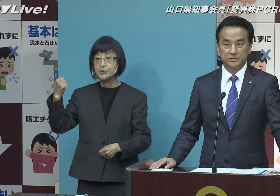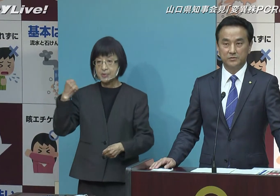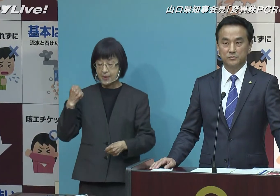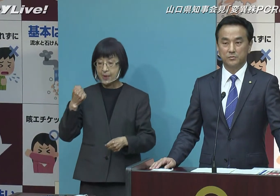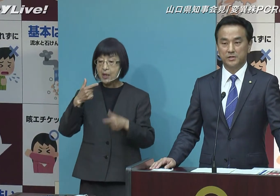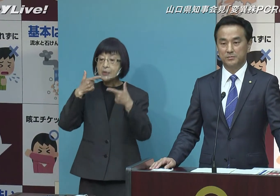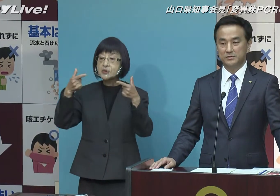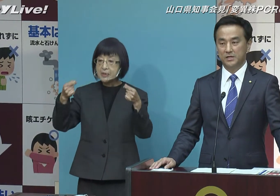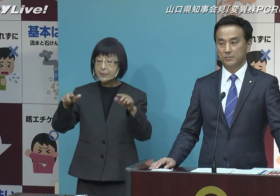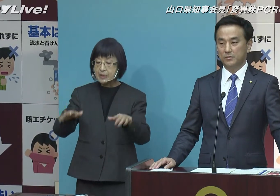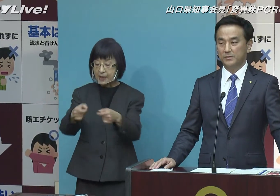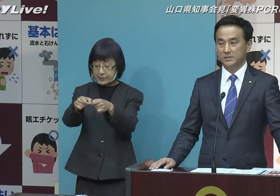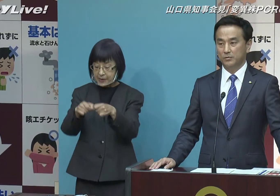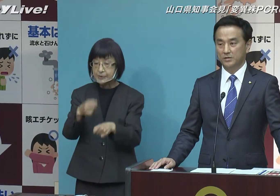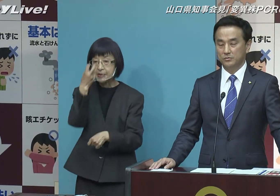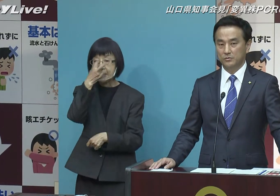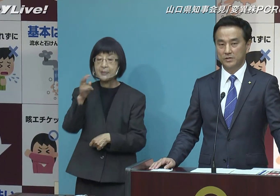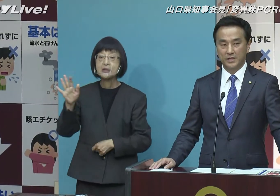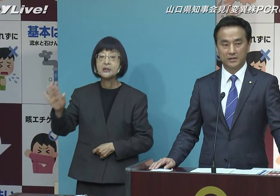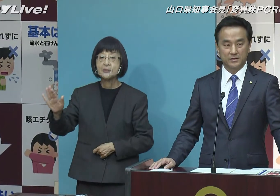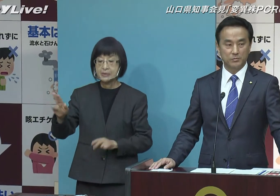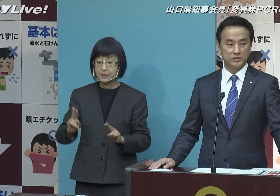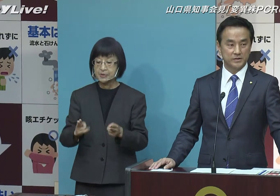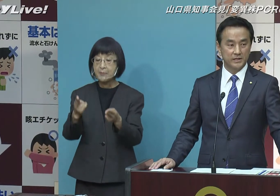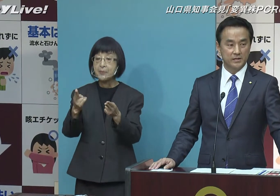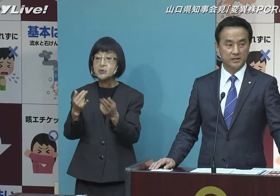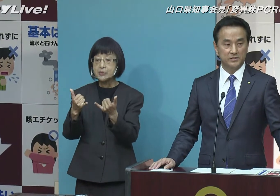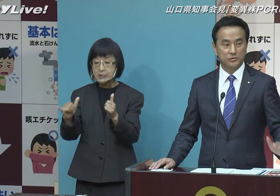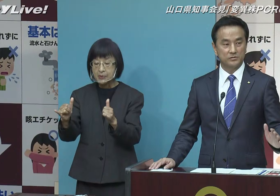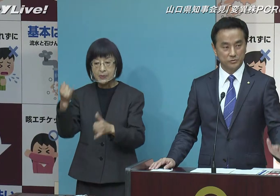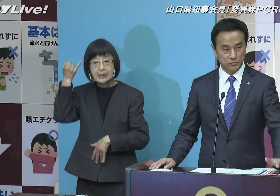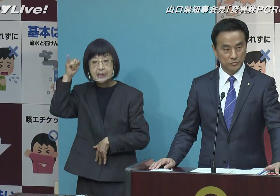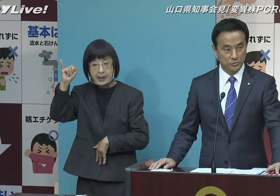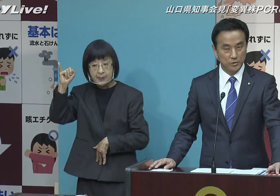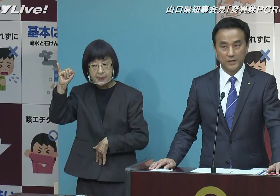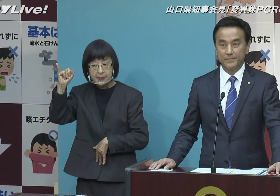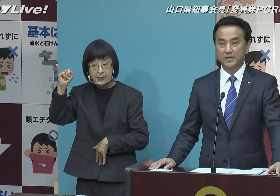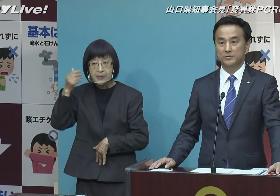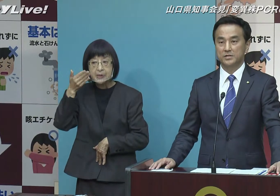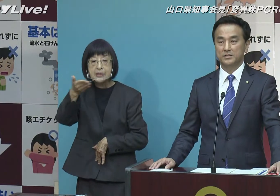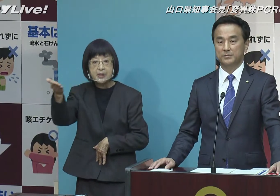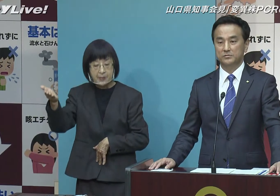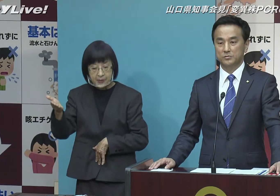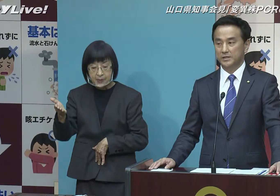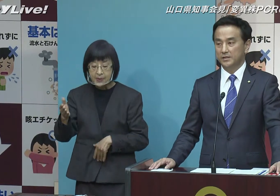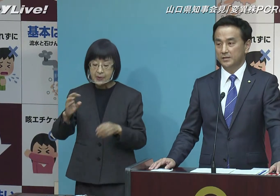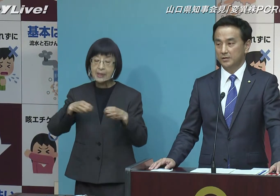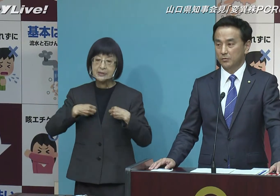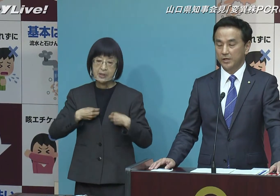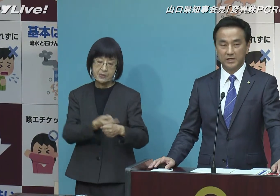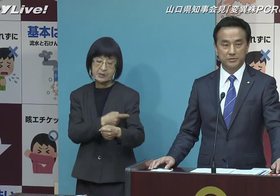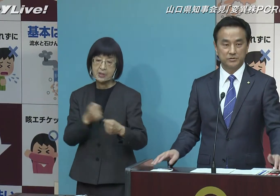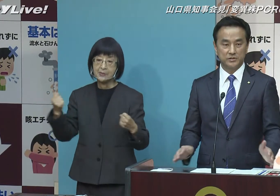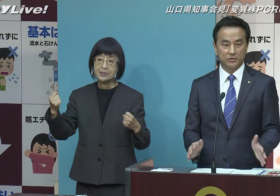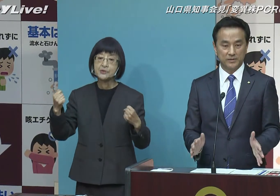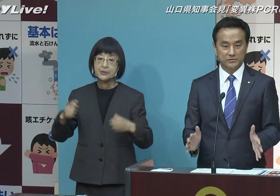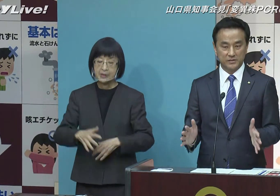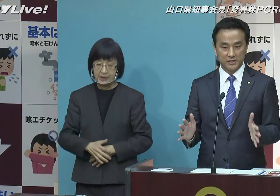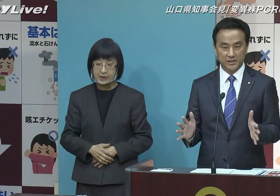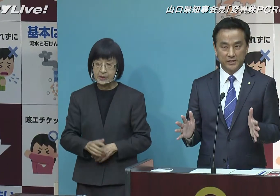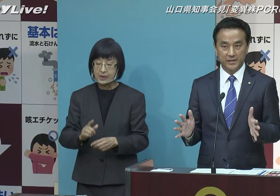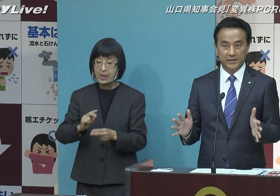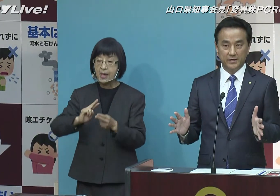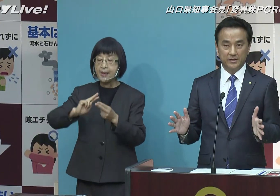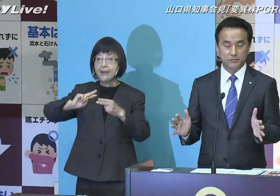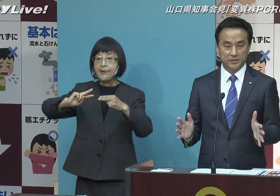確認をしているところでありますけれども、専門家等の意見でもですね、感染力が強いということが懸念をされていますので、この変異株についてのまず